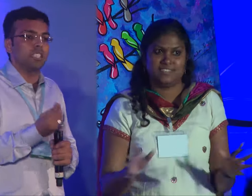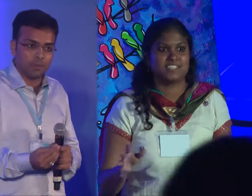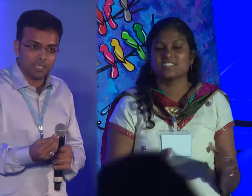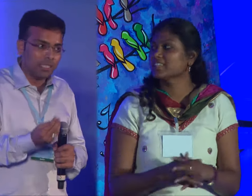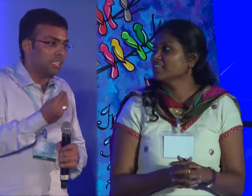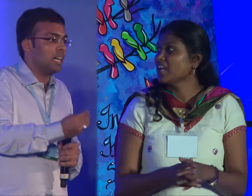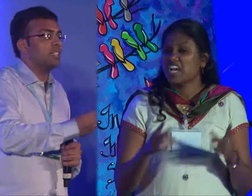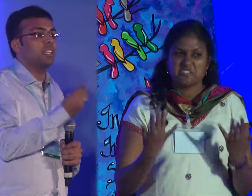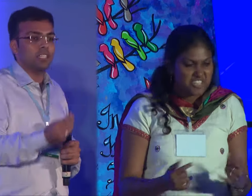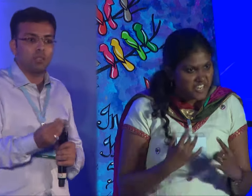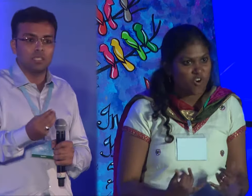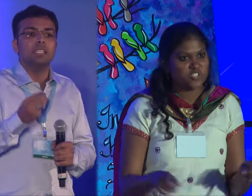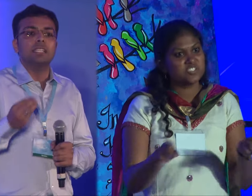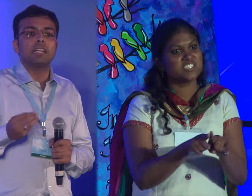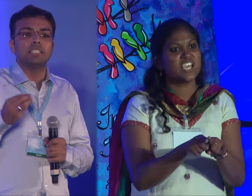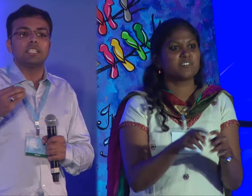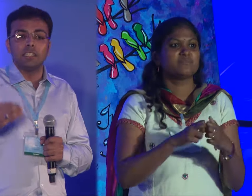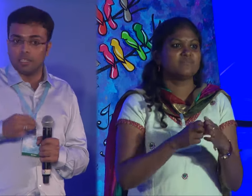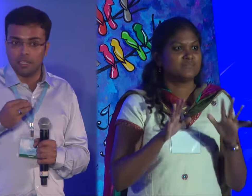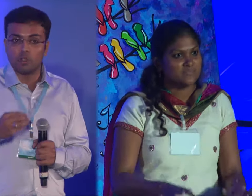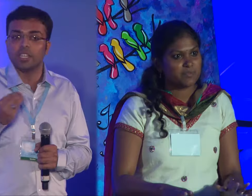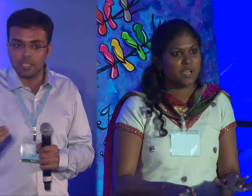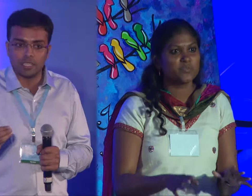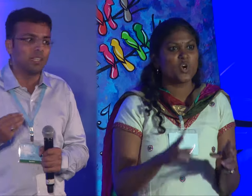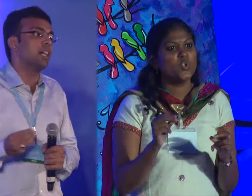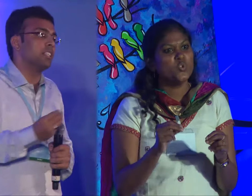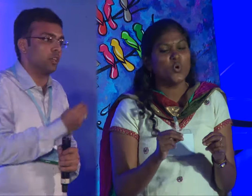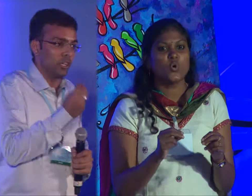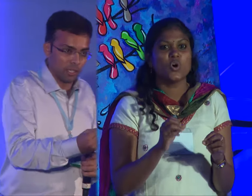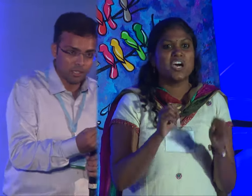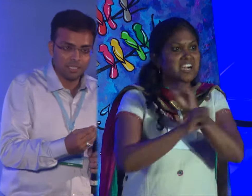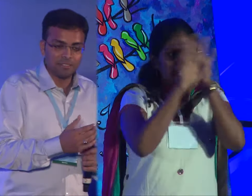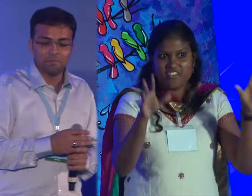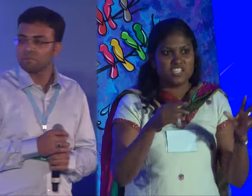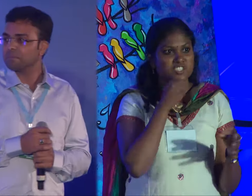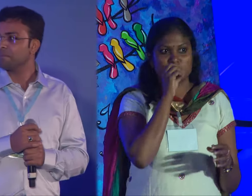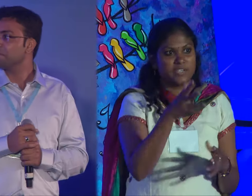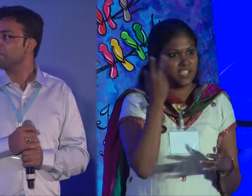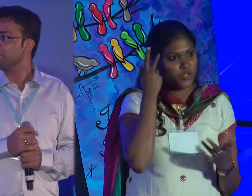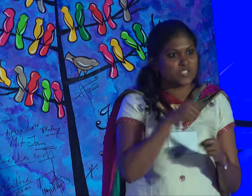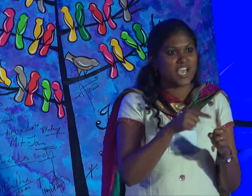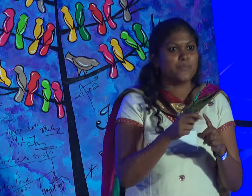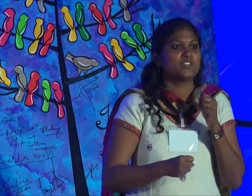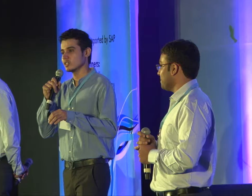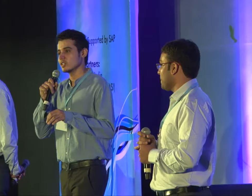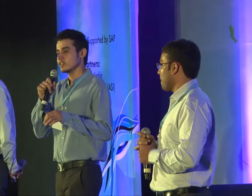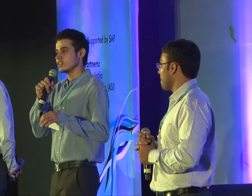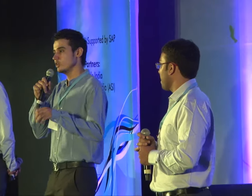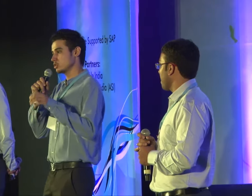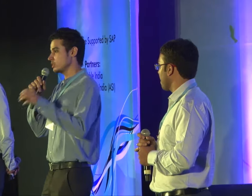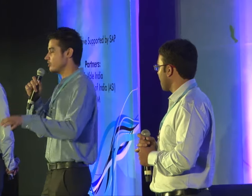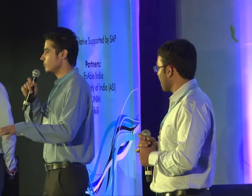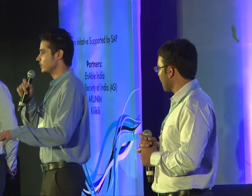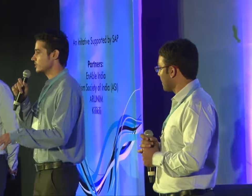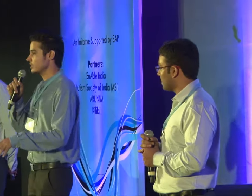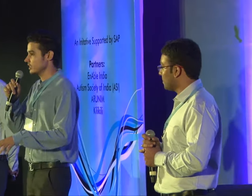उनकी सिचुएशन सेम है, ना कहीं से कैश रिवॉर्ड्स, ना कहीं से कोई रिकॉग्निशन, ना कहीं से कोई अवार्ड। To summarize the situation,